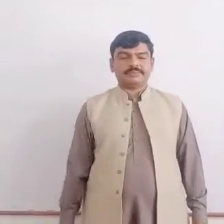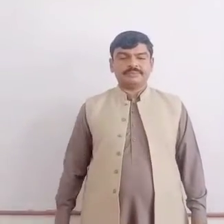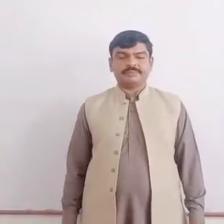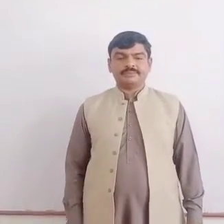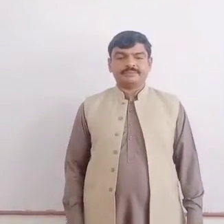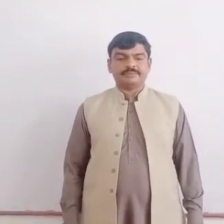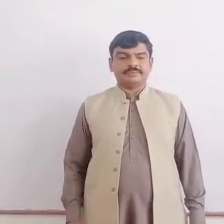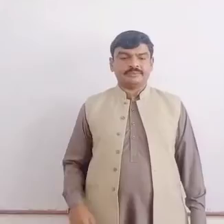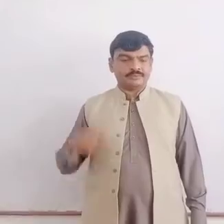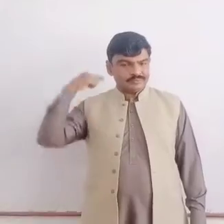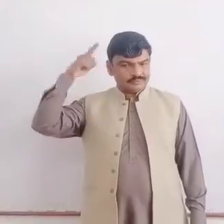खादिम,